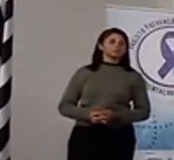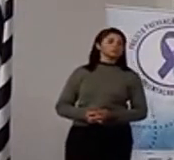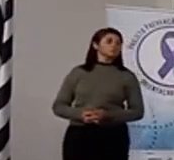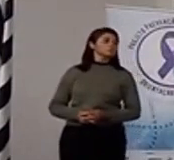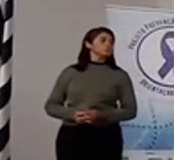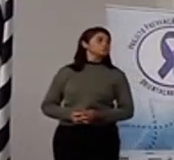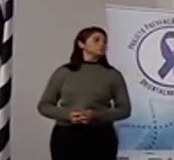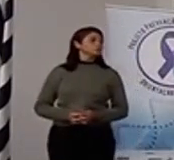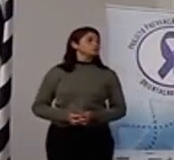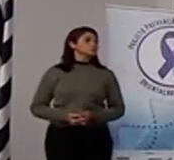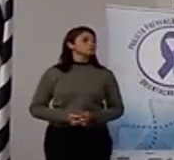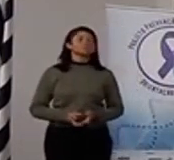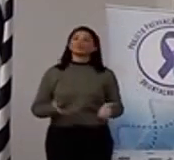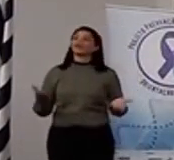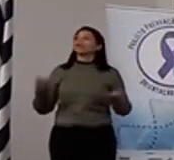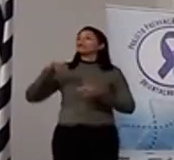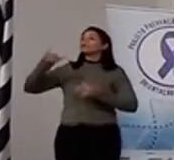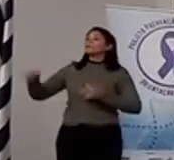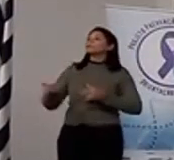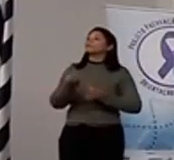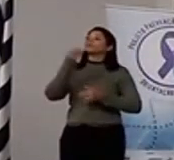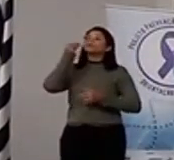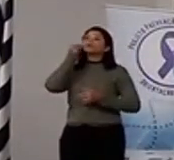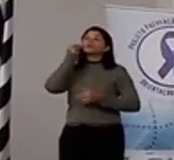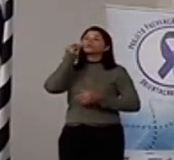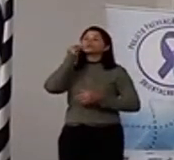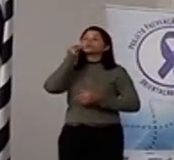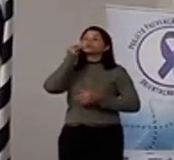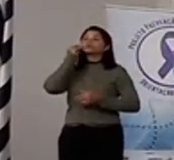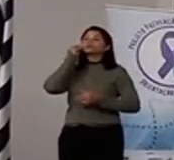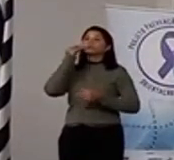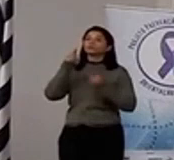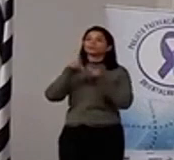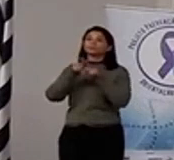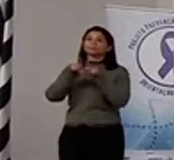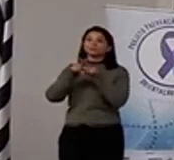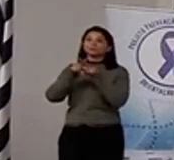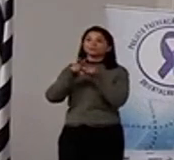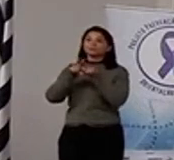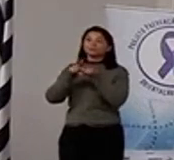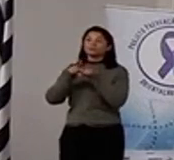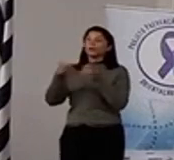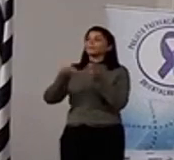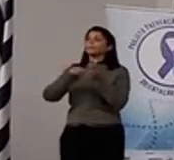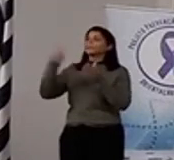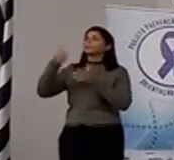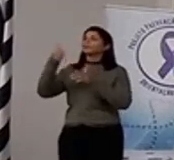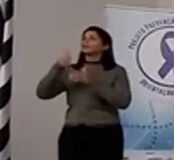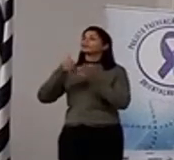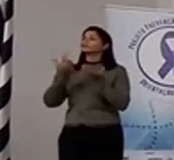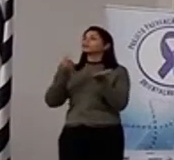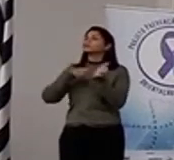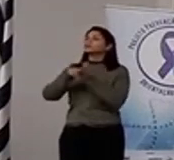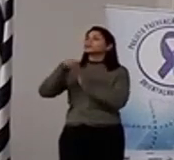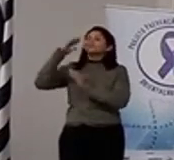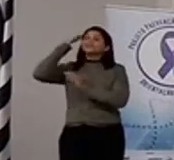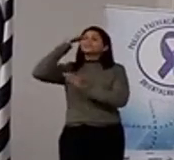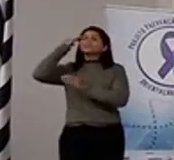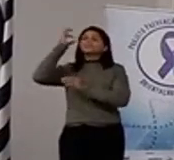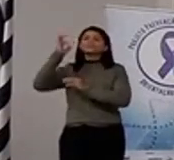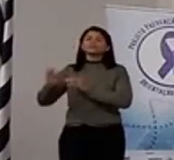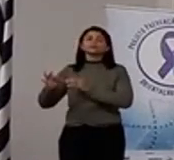Vou aproveitar a oportunidade também. A primeira, eu só queria confirmar se eu entendi certo. A gente sabe que hoje mais de